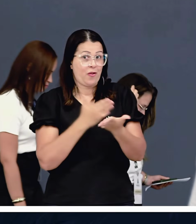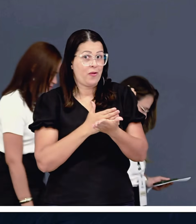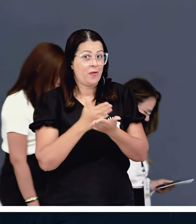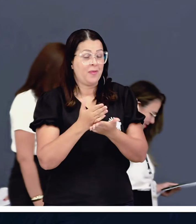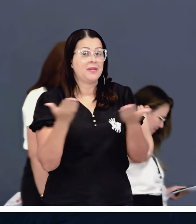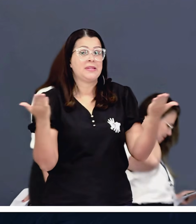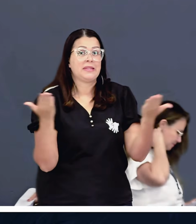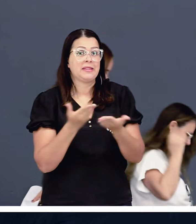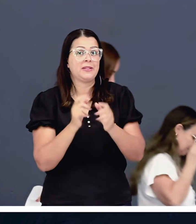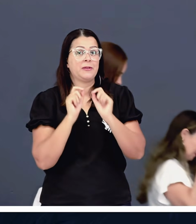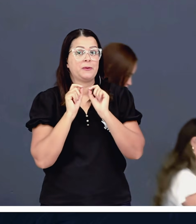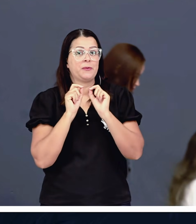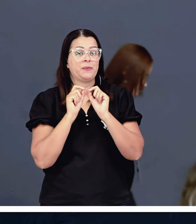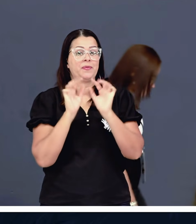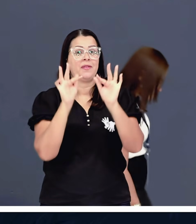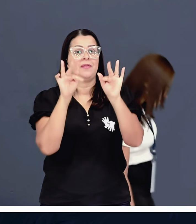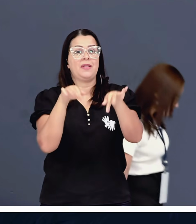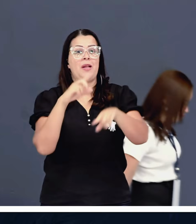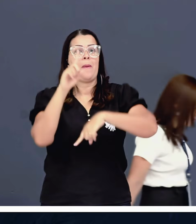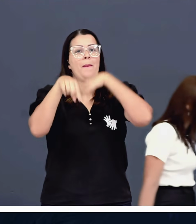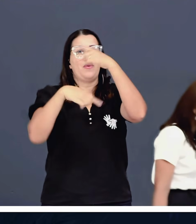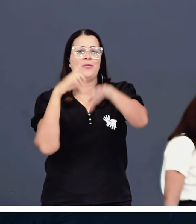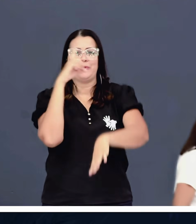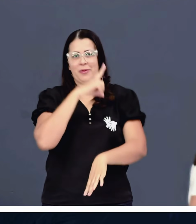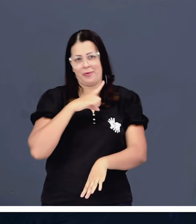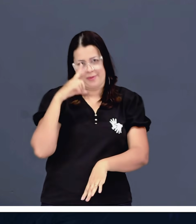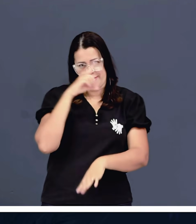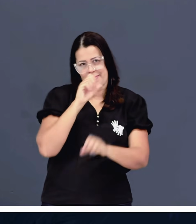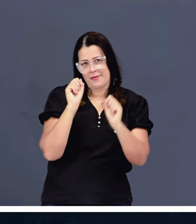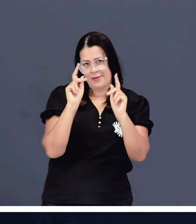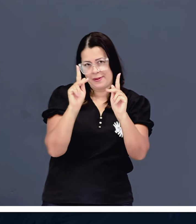começa hoje e termina no próximo domingo, tá?